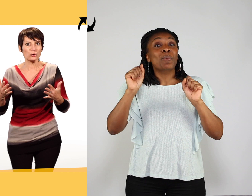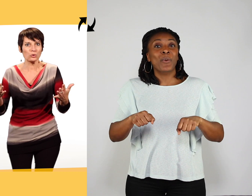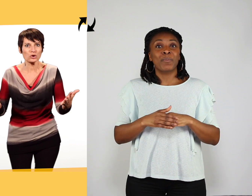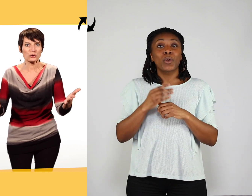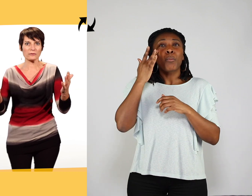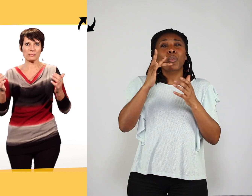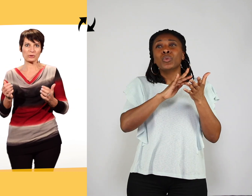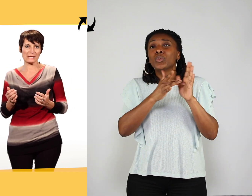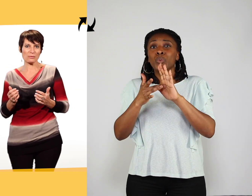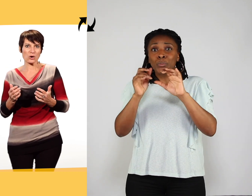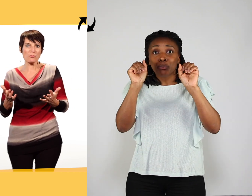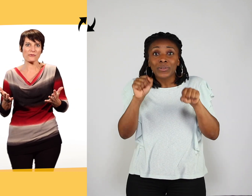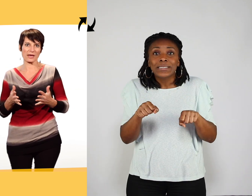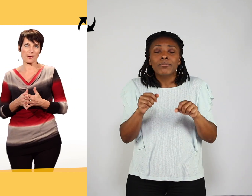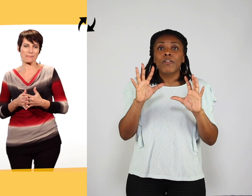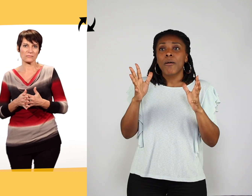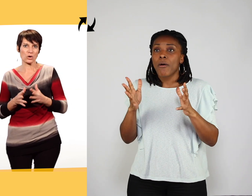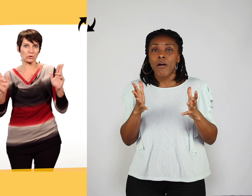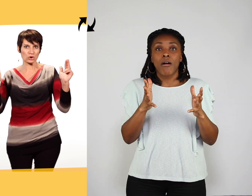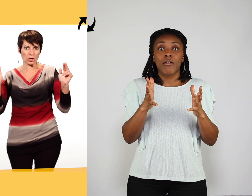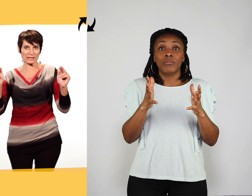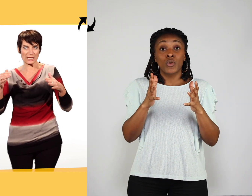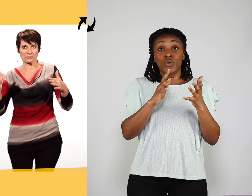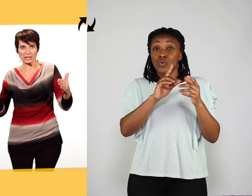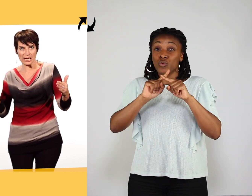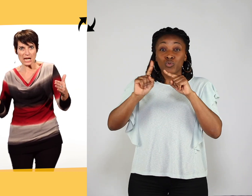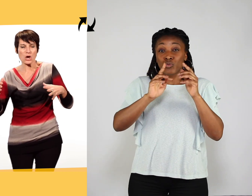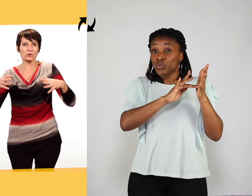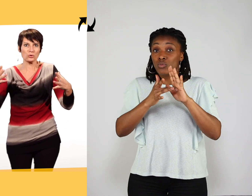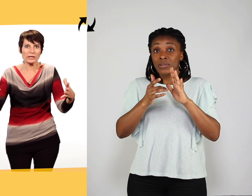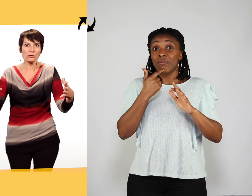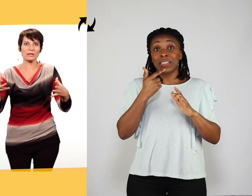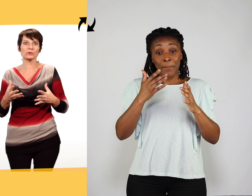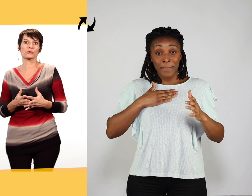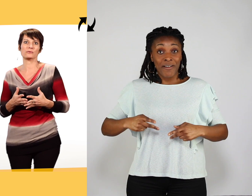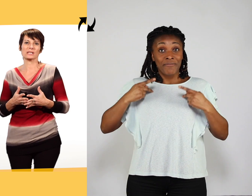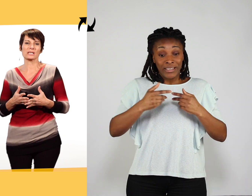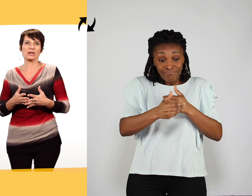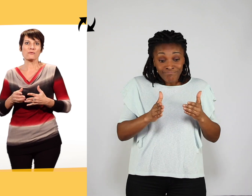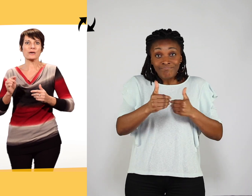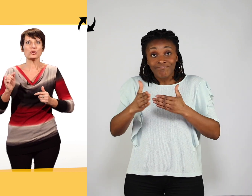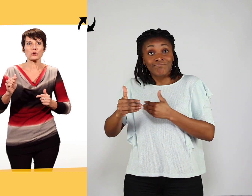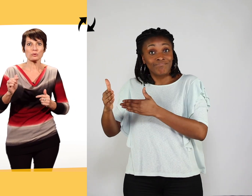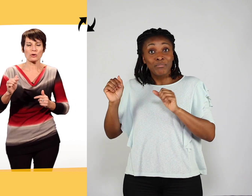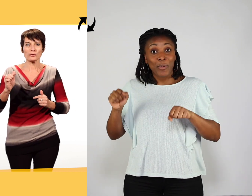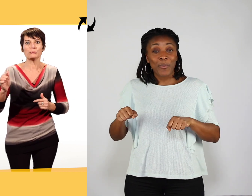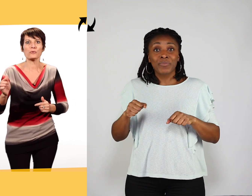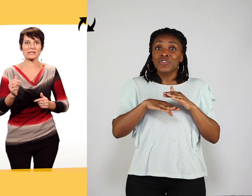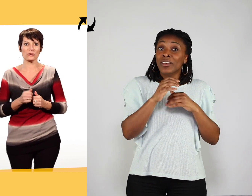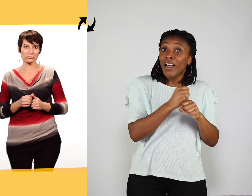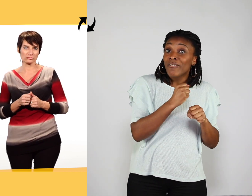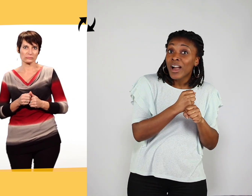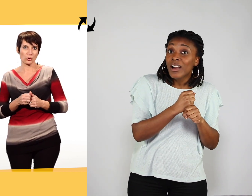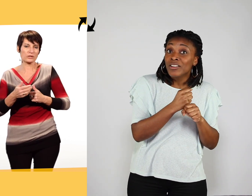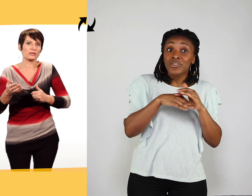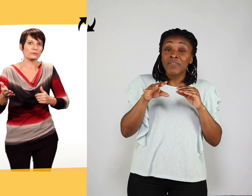pour que toute chose devienne possible, comment faire? Toute chose égale tous les domaines de notre vie. Vous voulez du changement dans votre